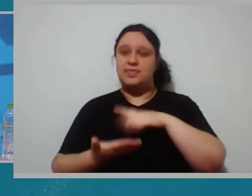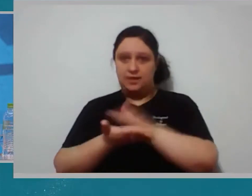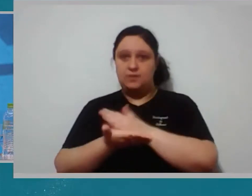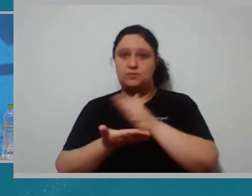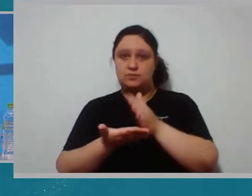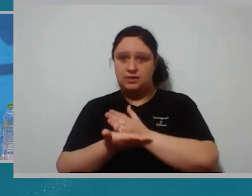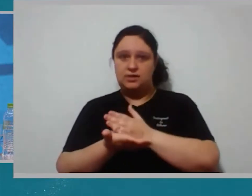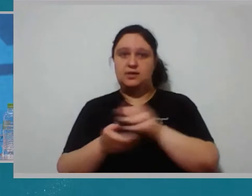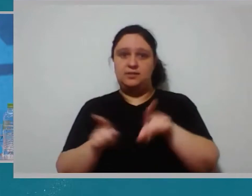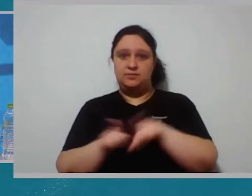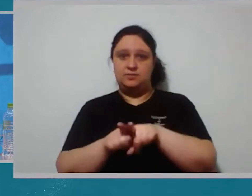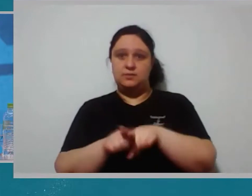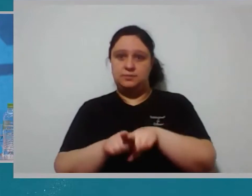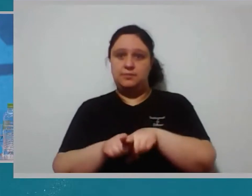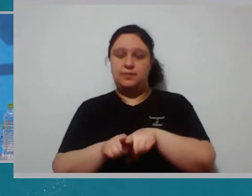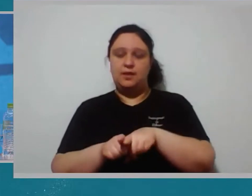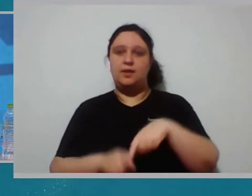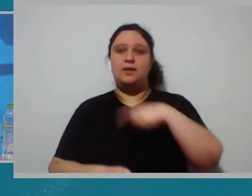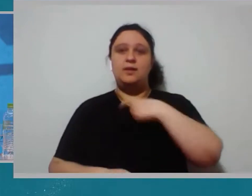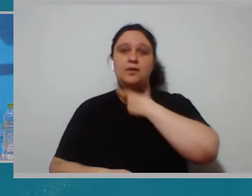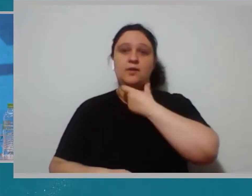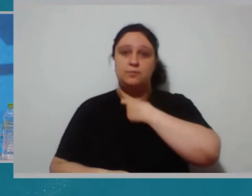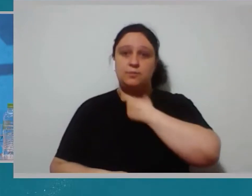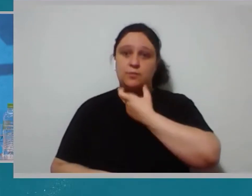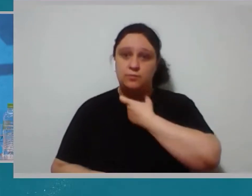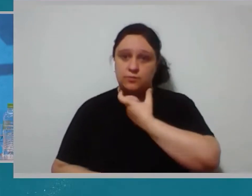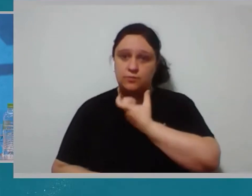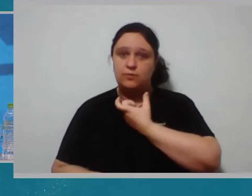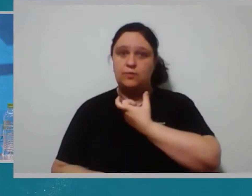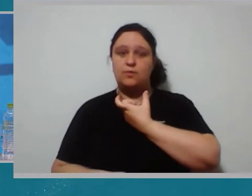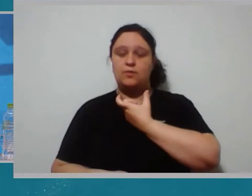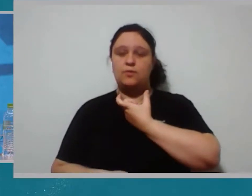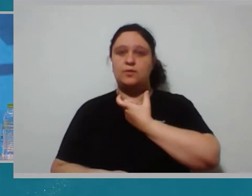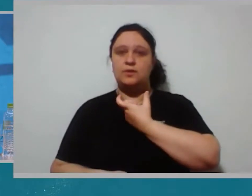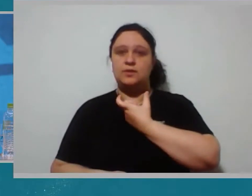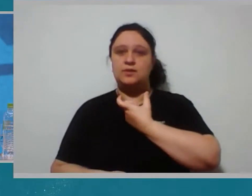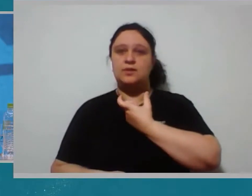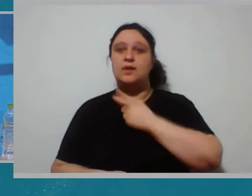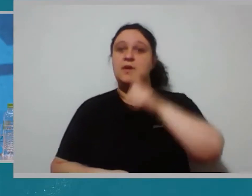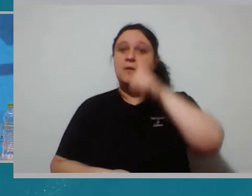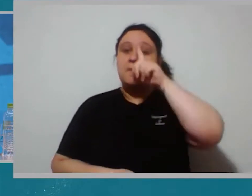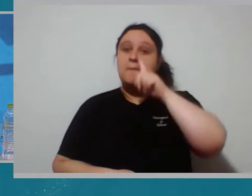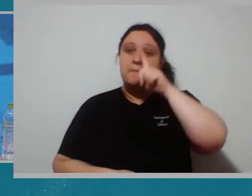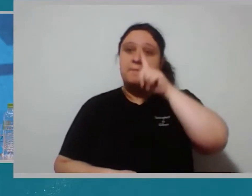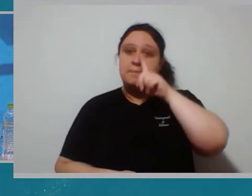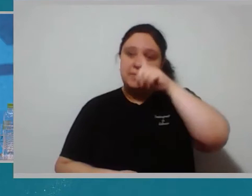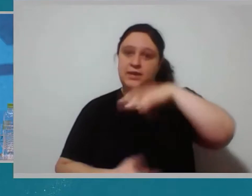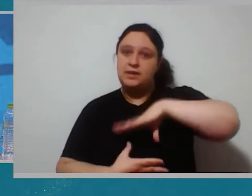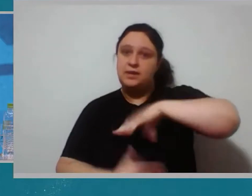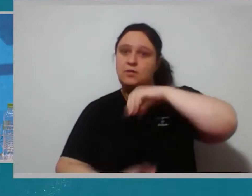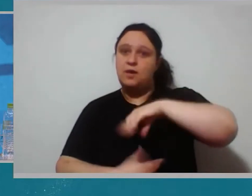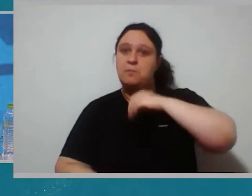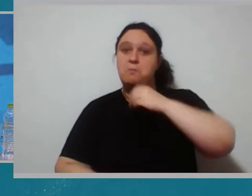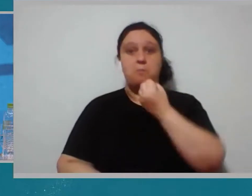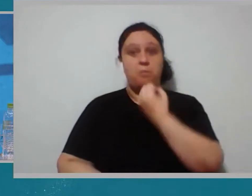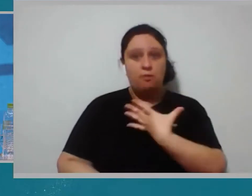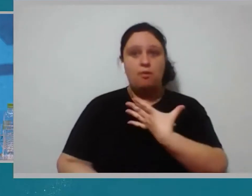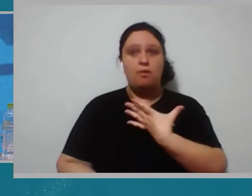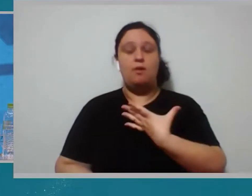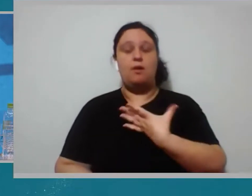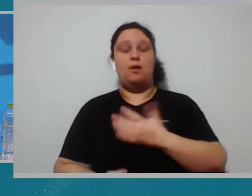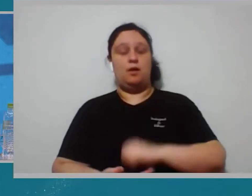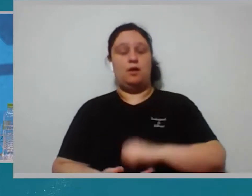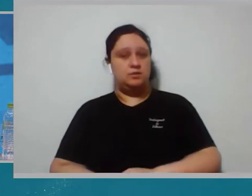irmão Dong, que é Os Perigos do Lado Bom da Alma. Senhor